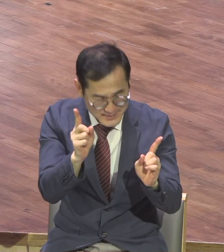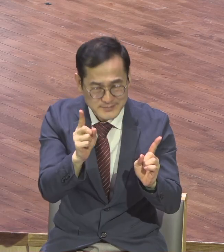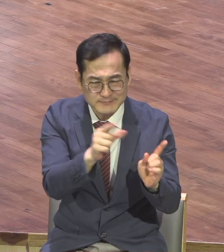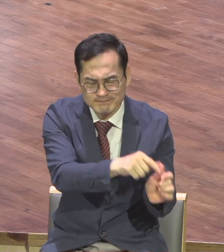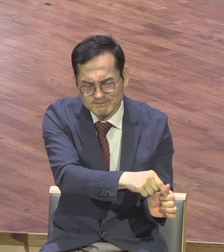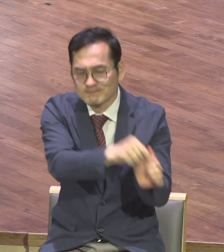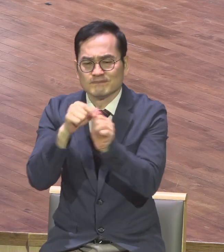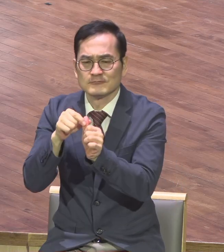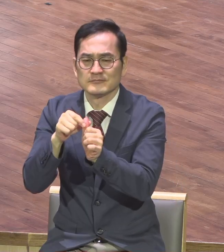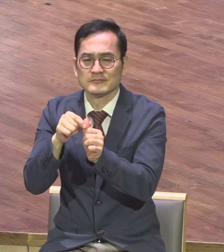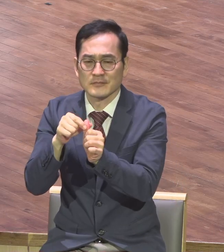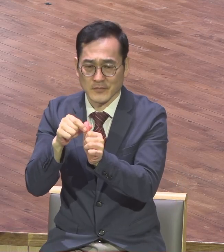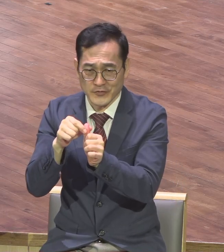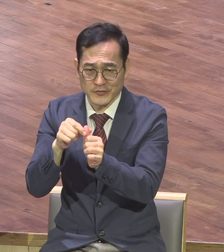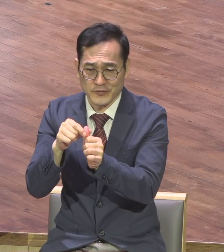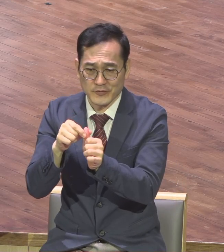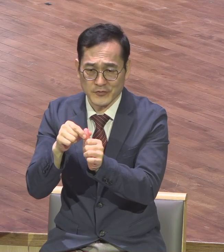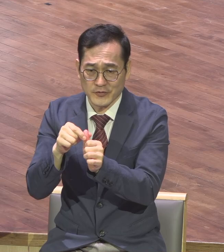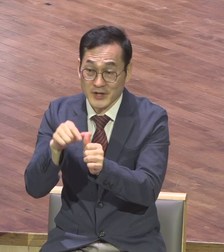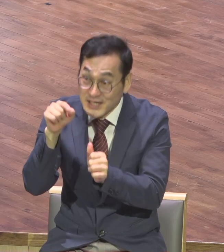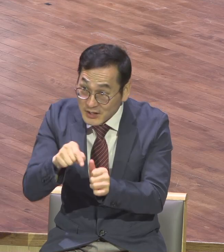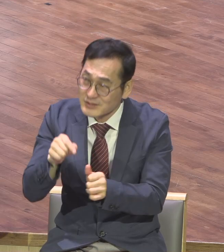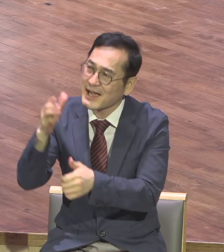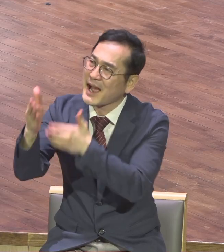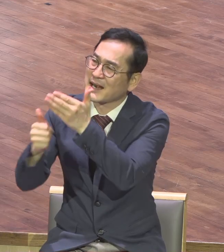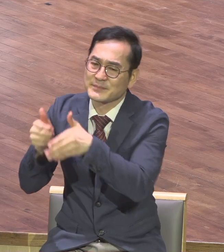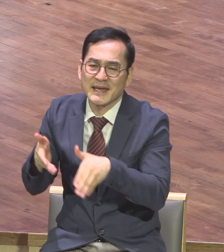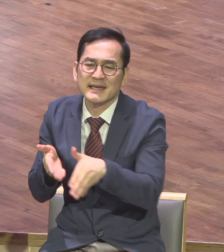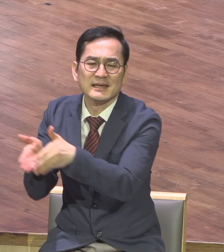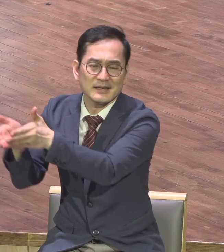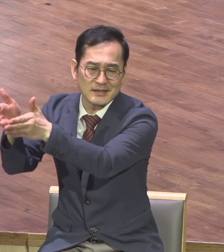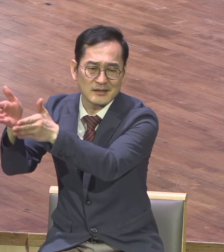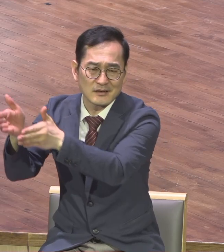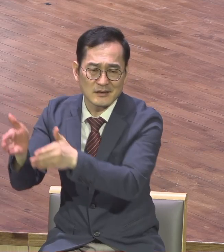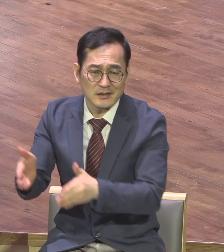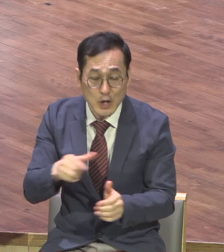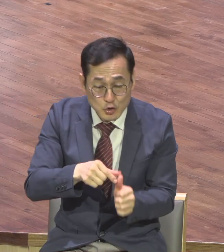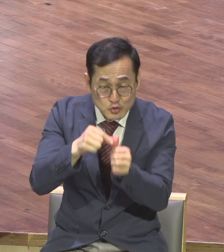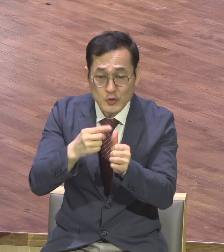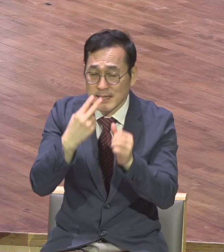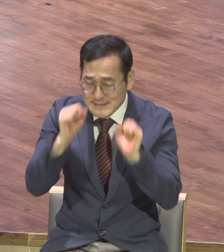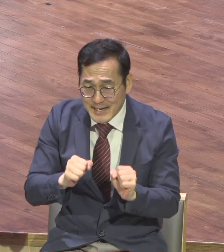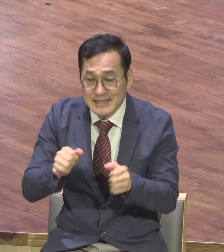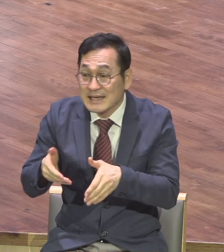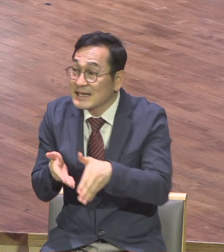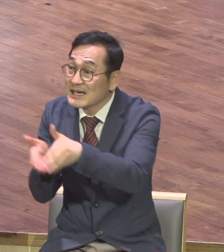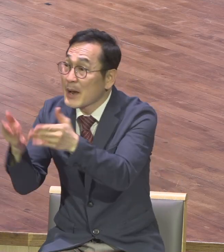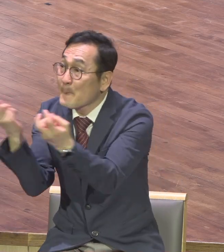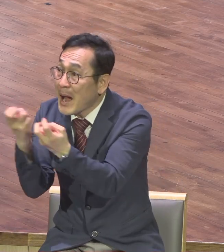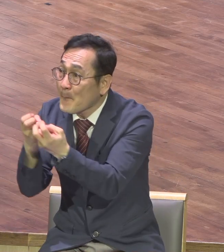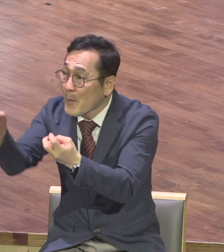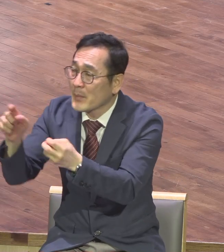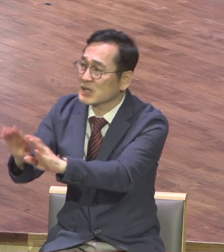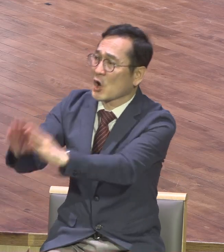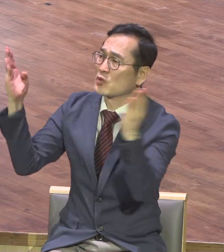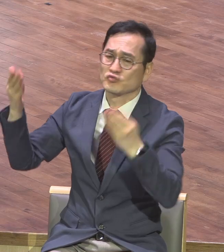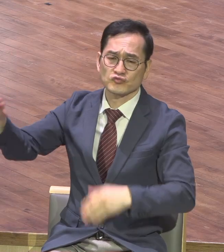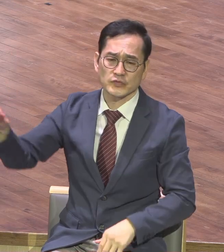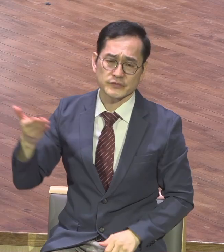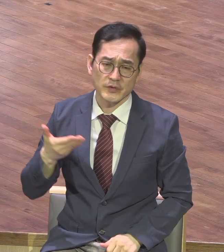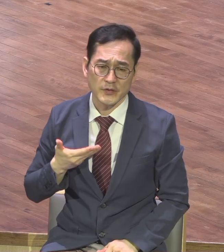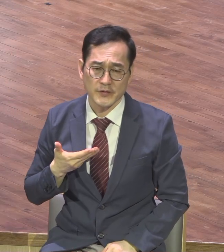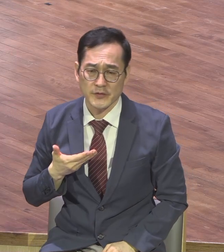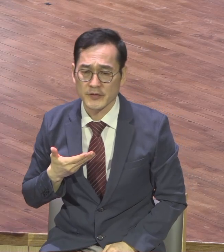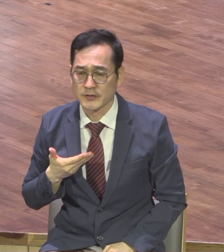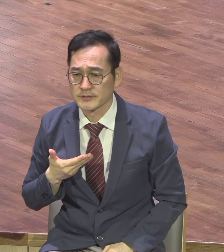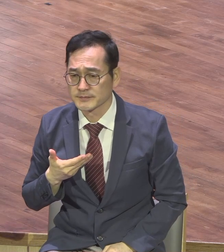살아나는 길, 하나님과의 관계를 회복하는 길을 열어주셨다. 사도 바울은 이 과정을 세 가지로 표현하고 있습니다.